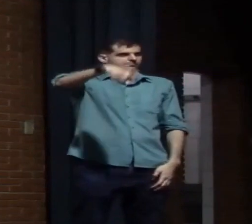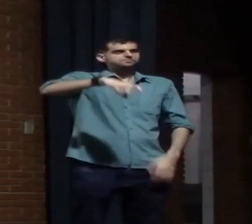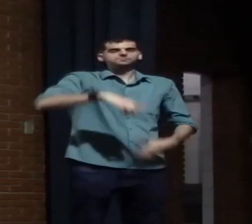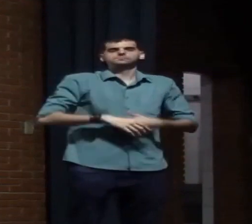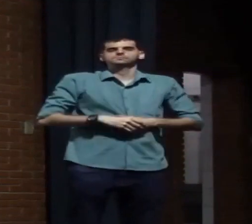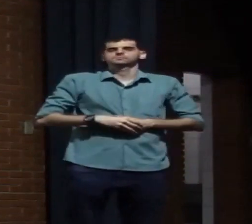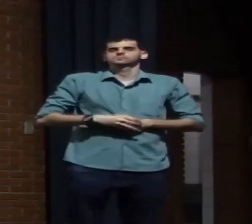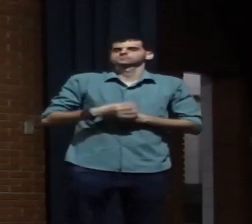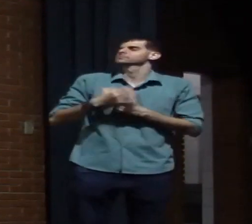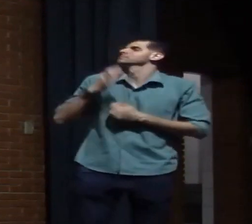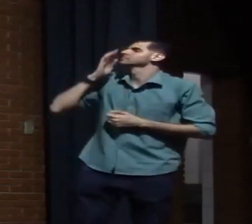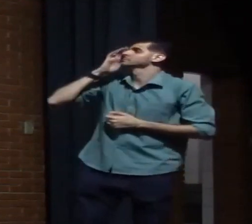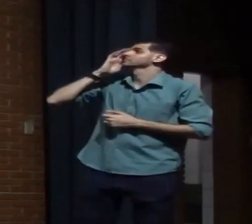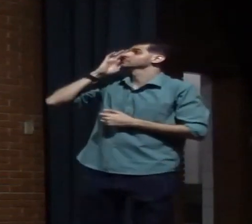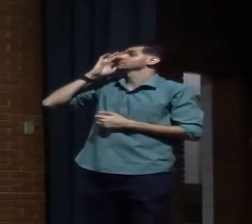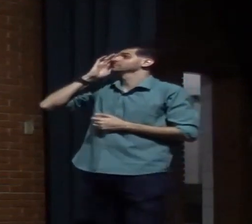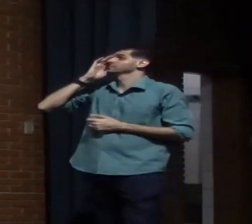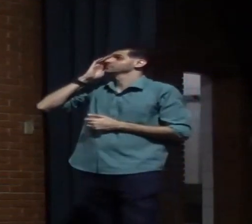né? Próximo slide.